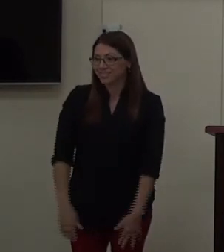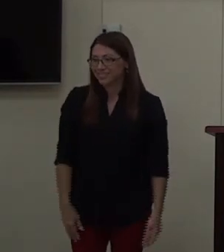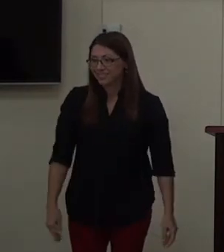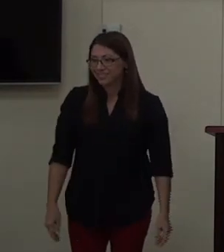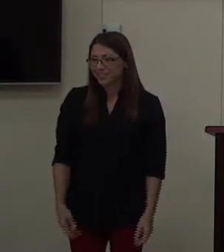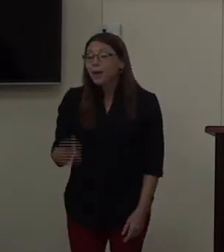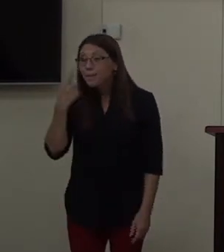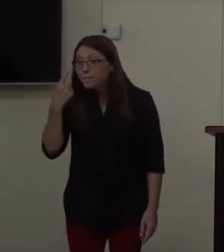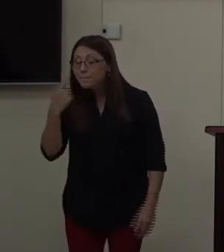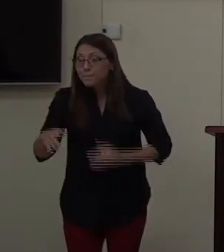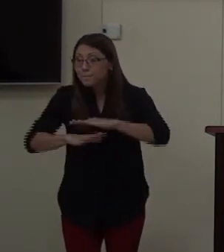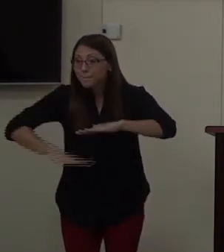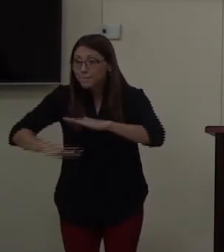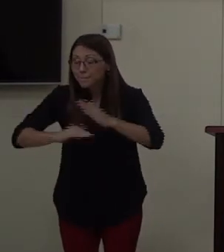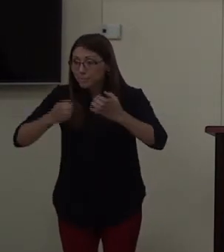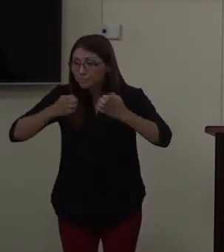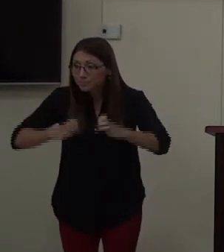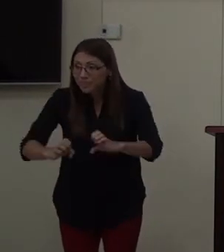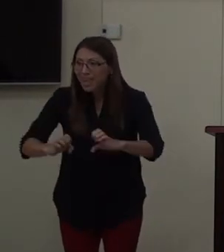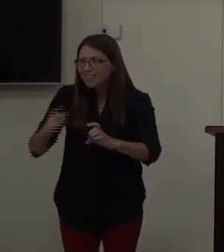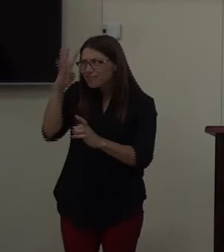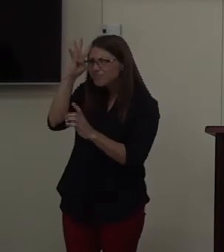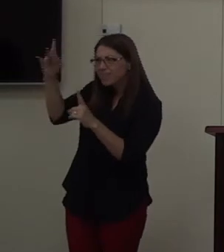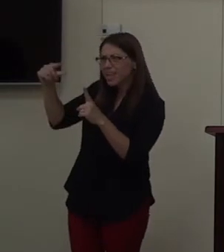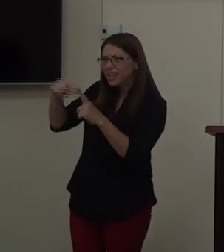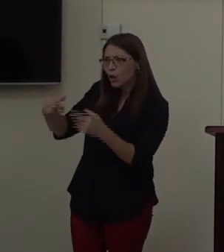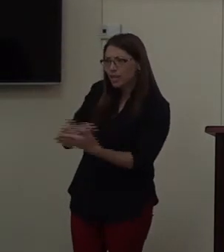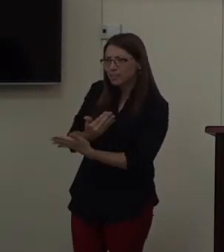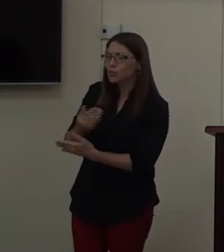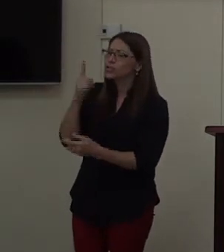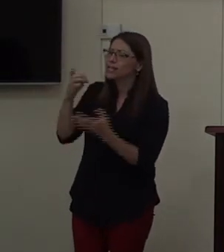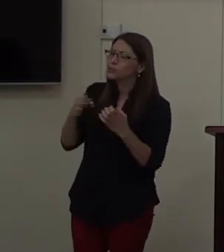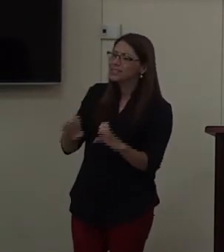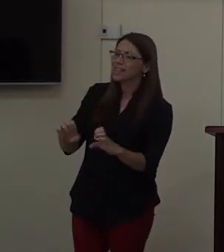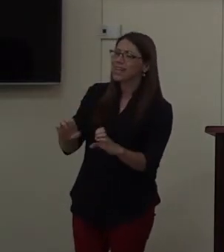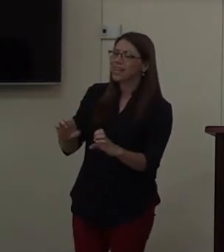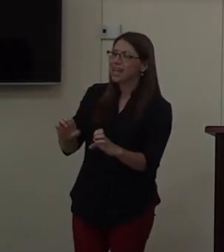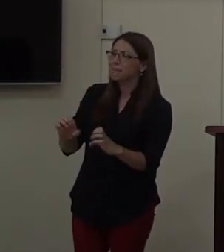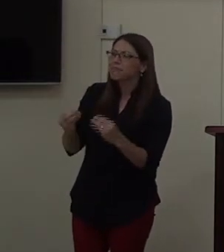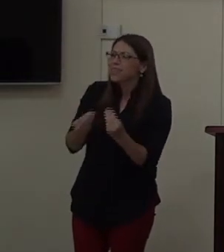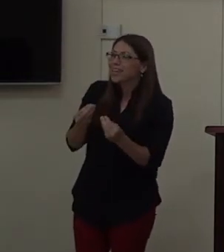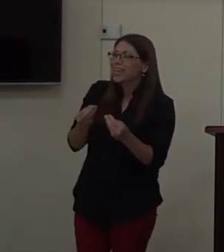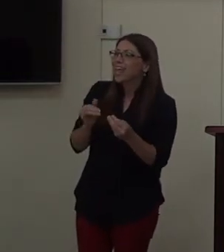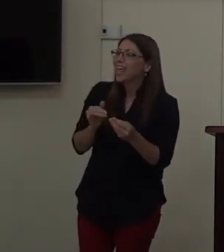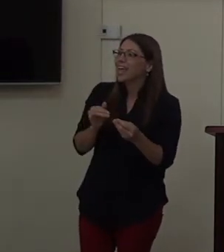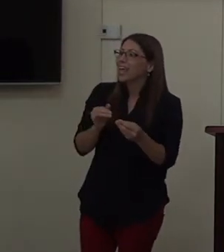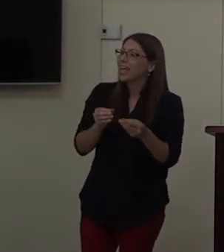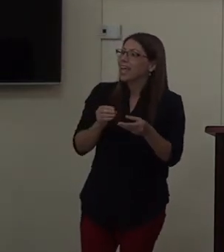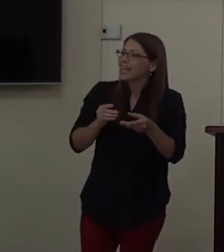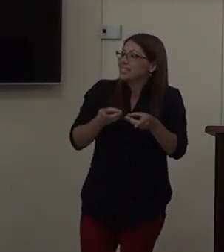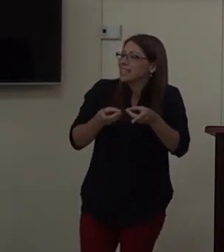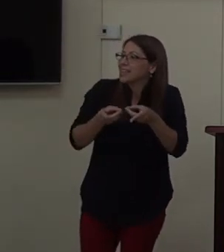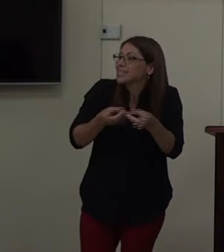que básicamente esa estrategia de neologismos es una estrategia que consiste en describir